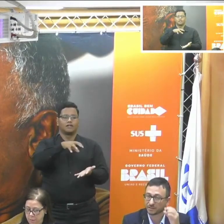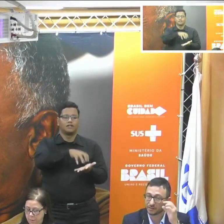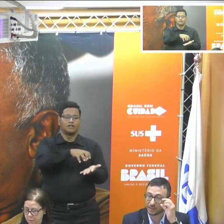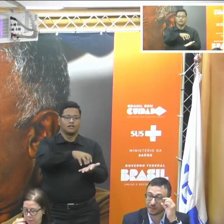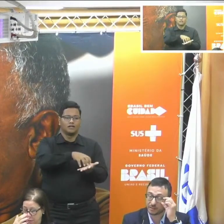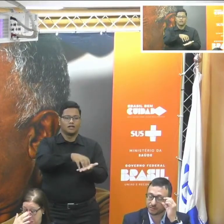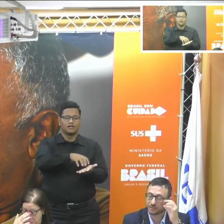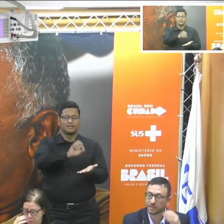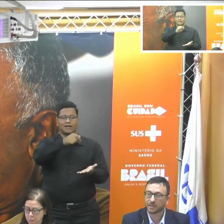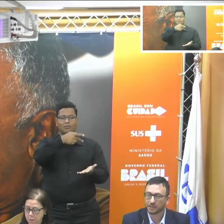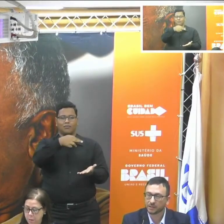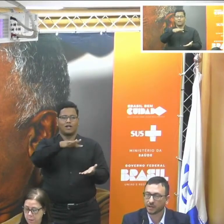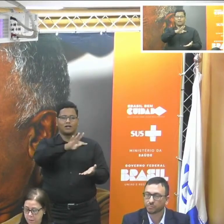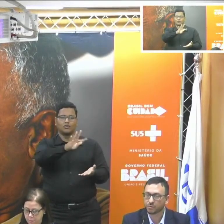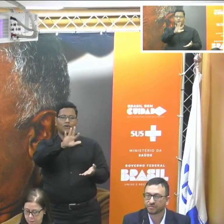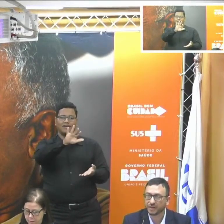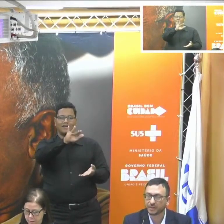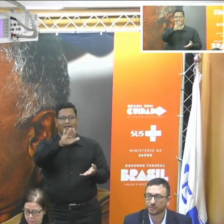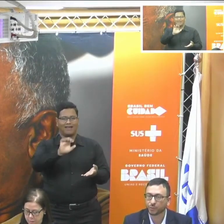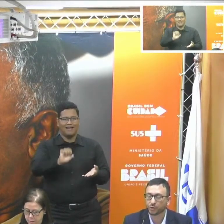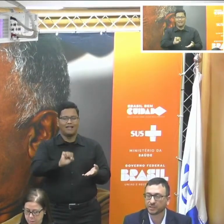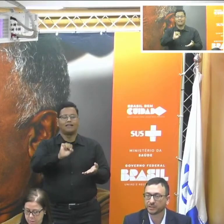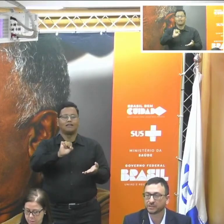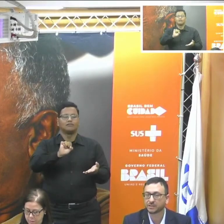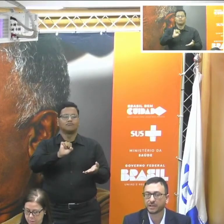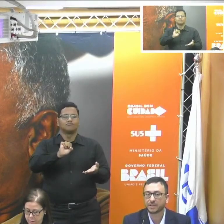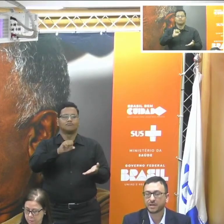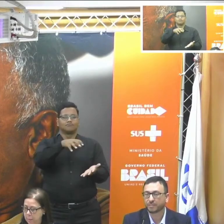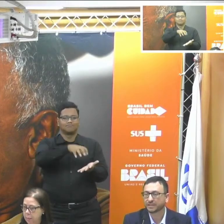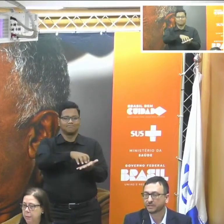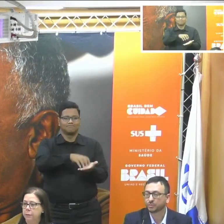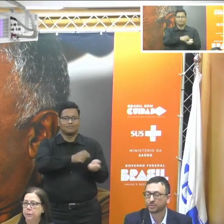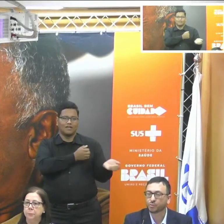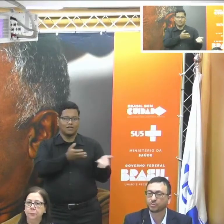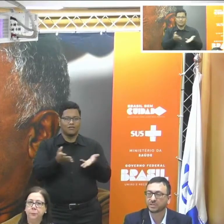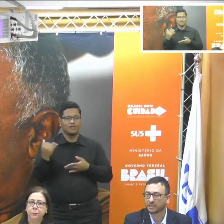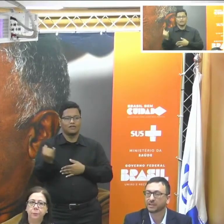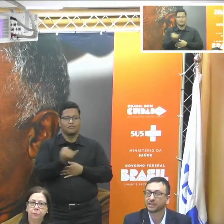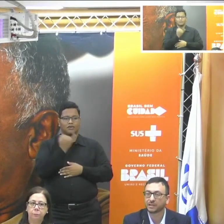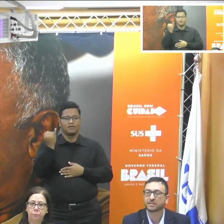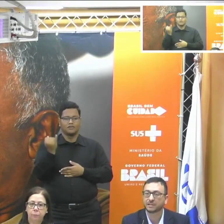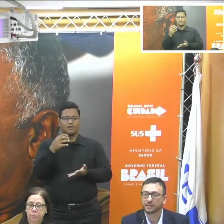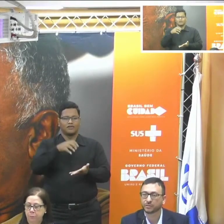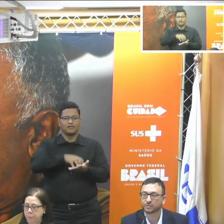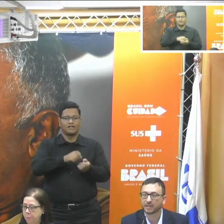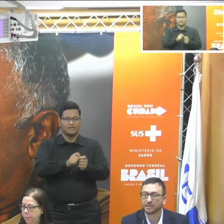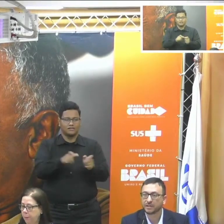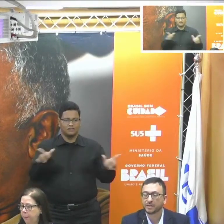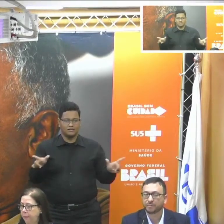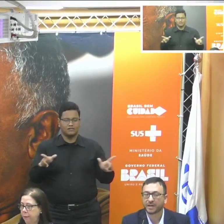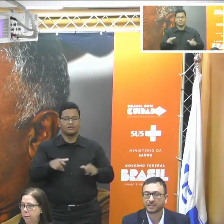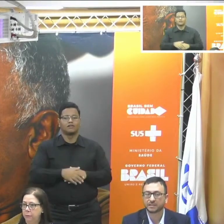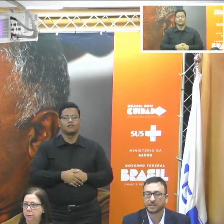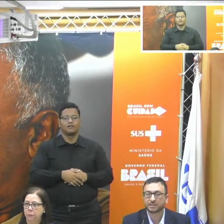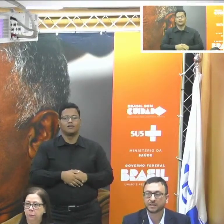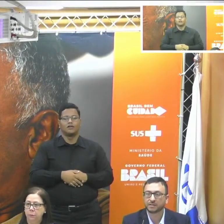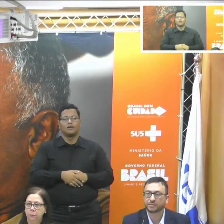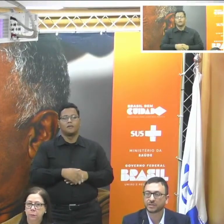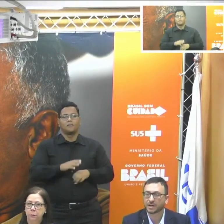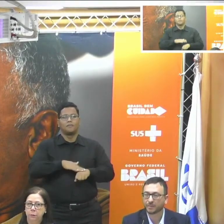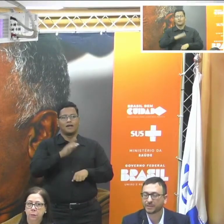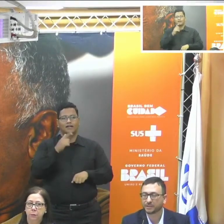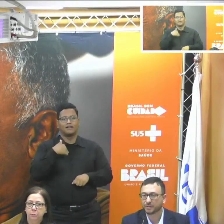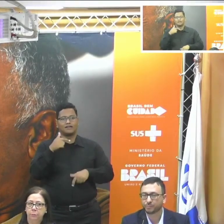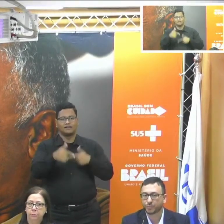de práticas integrativas que tem uma oferta importante né mas isso se concentra em grandes centros né Mas esse